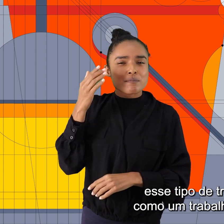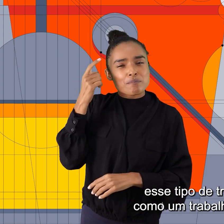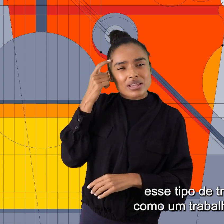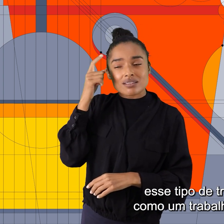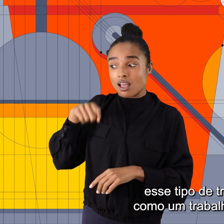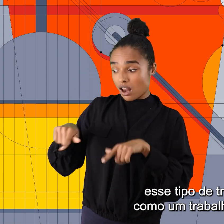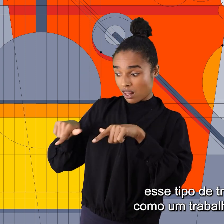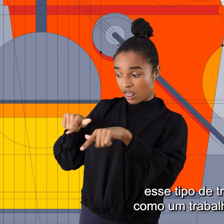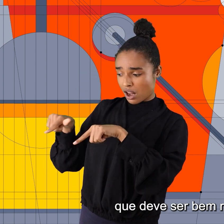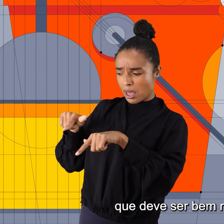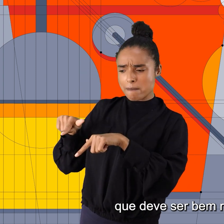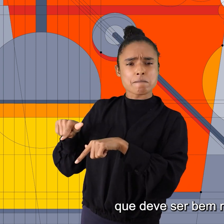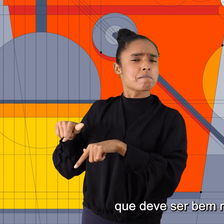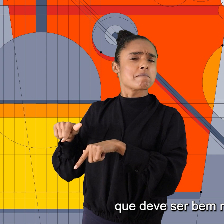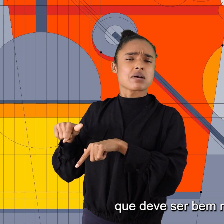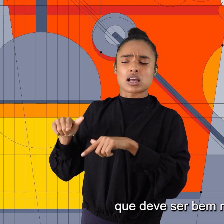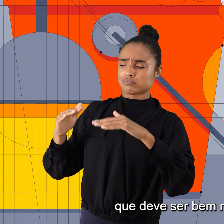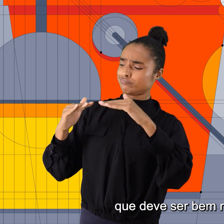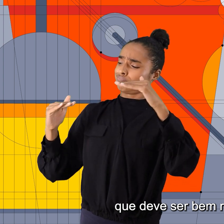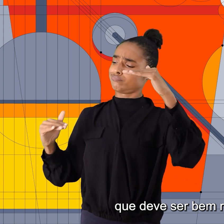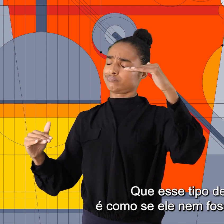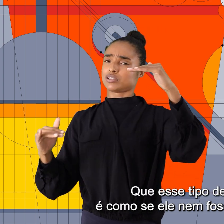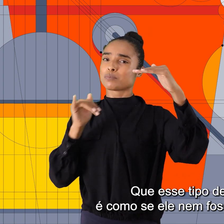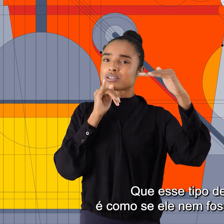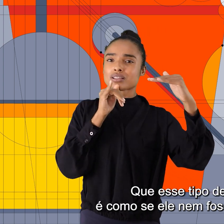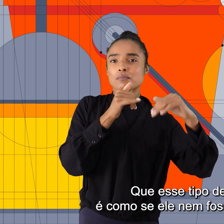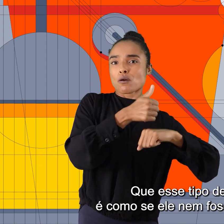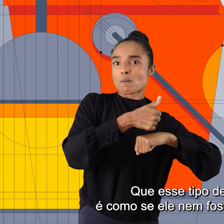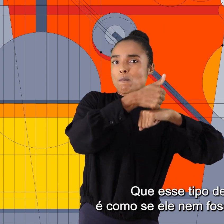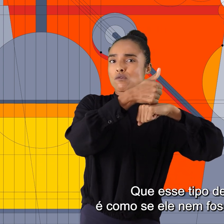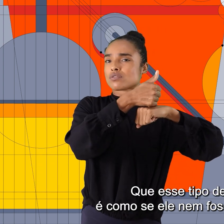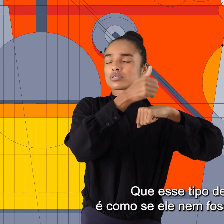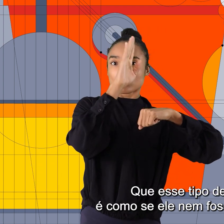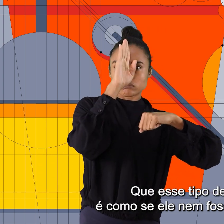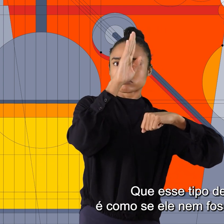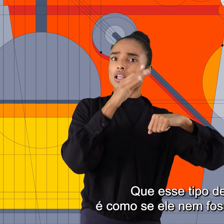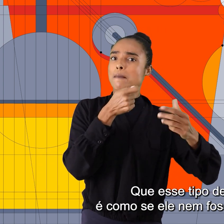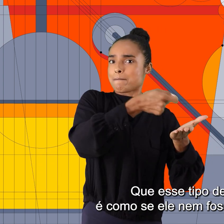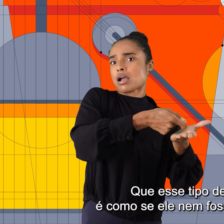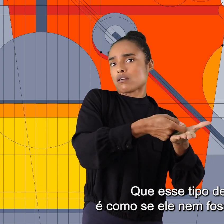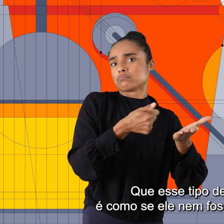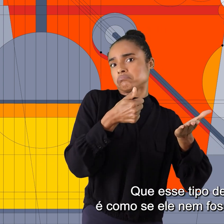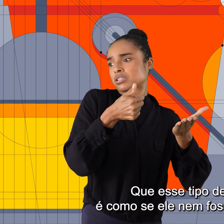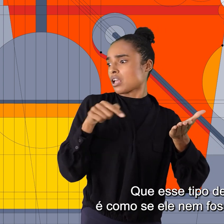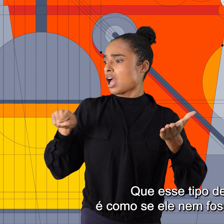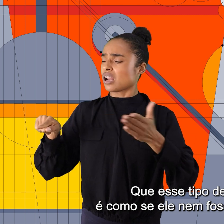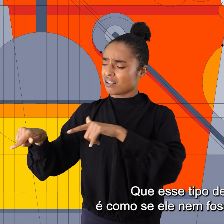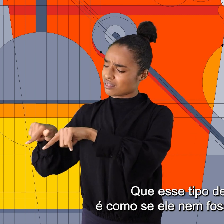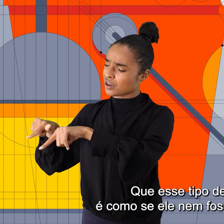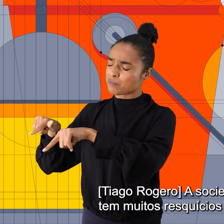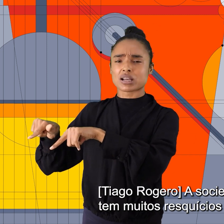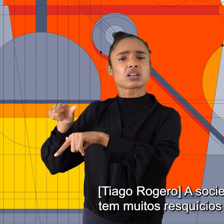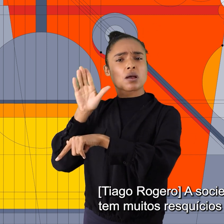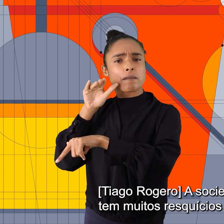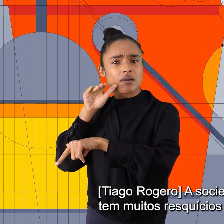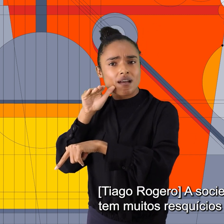trabalho como um trabalho digno, que deve ser bem remunerado, que esse tipo de trabalho é como se ele nem fosse um trabalho.